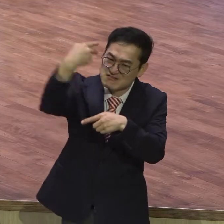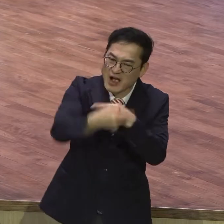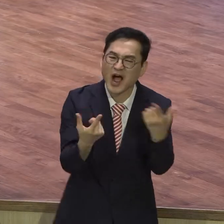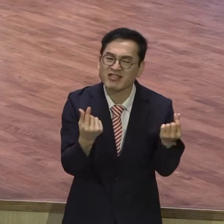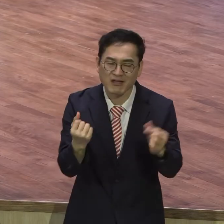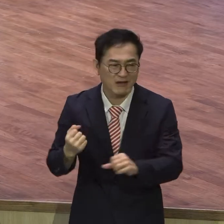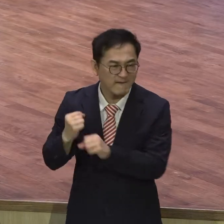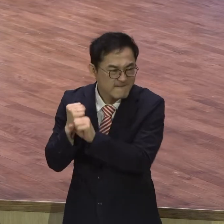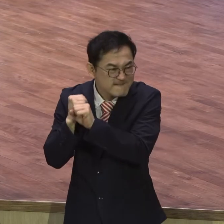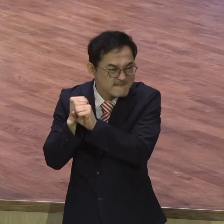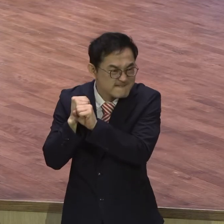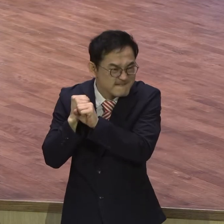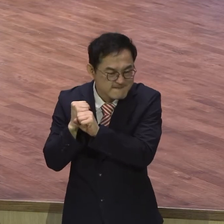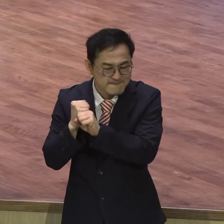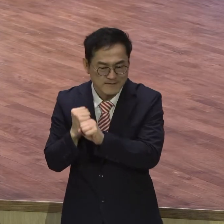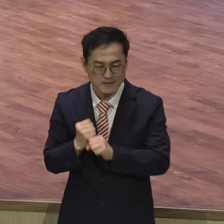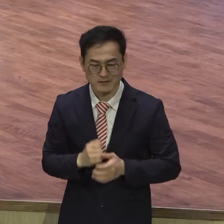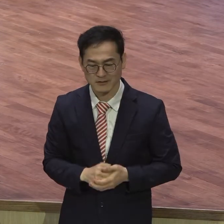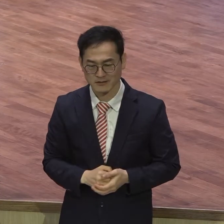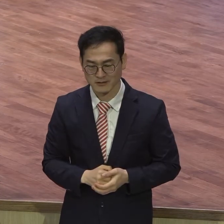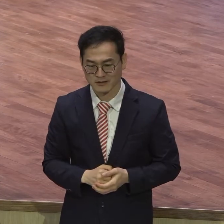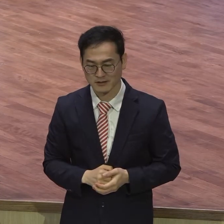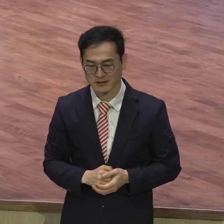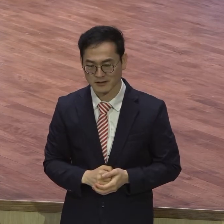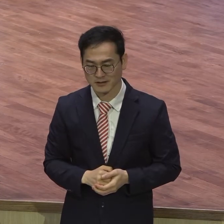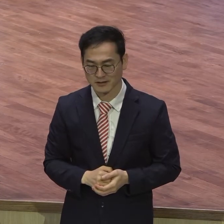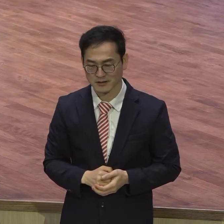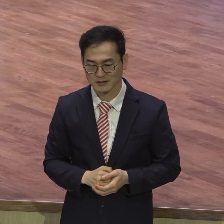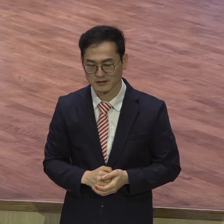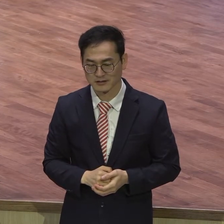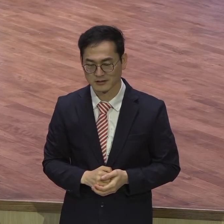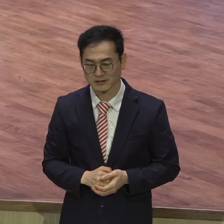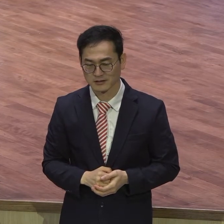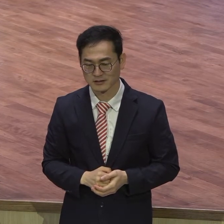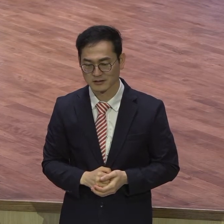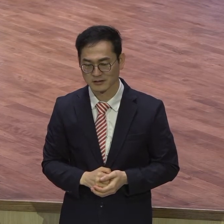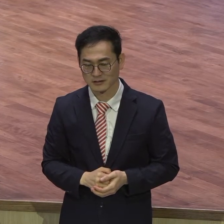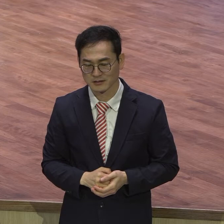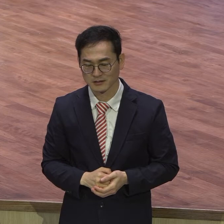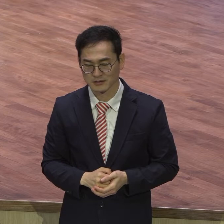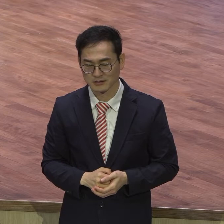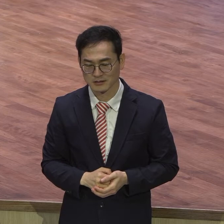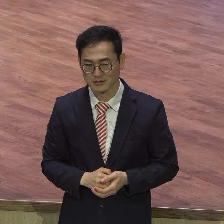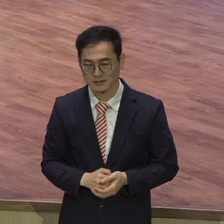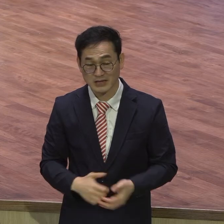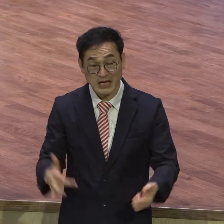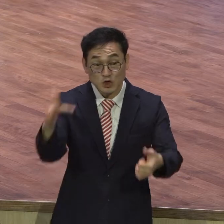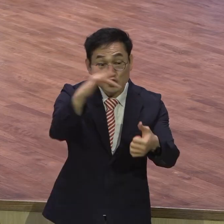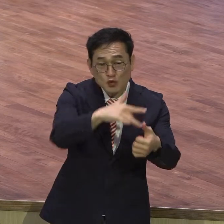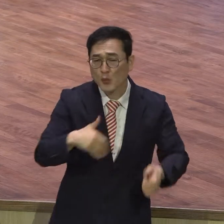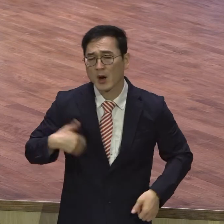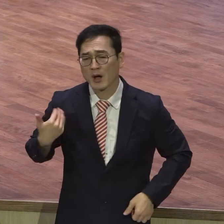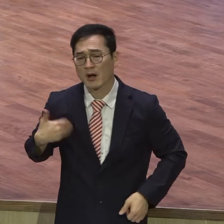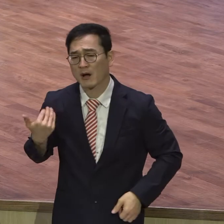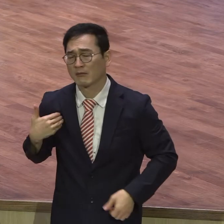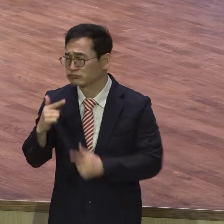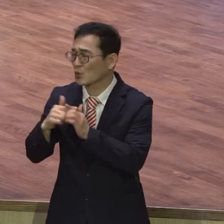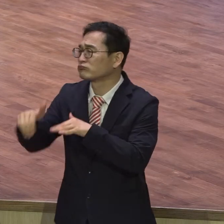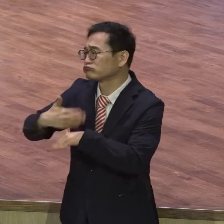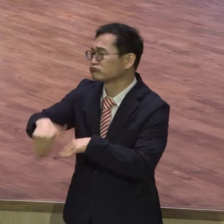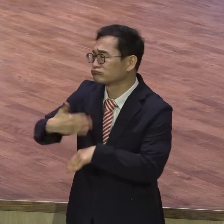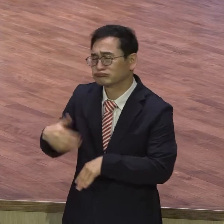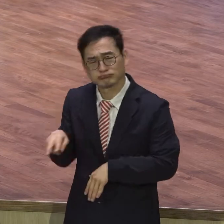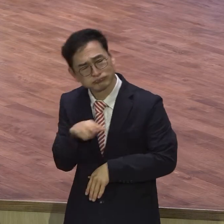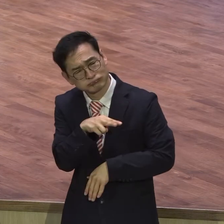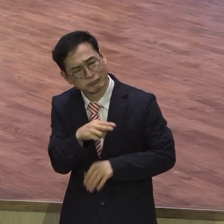계란이 쫙쫙쫙 올라가요 그 대나미로 귀신 장난을 귀신지 몰랐지 그때는 그냥 괴를 다니기만 했지